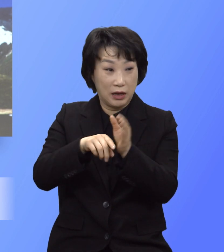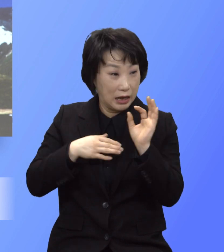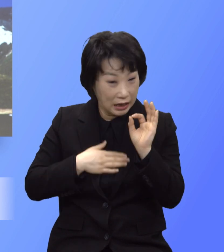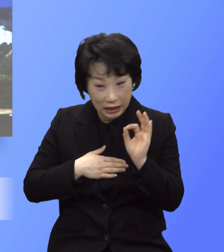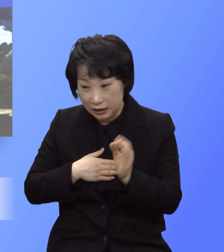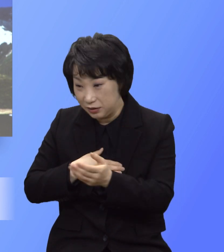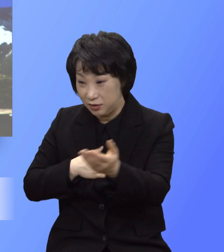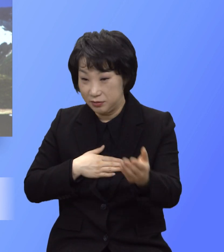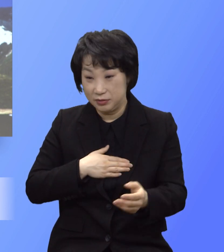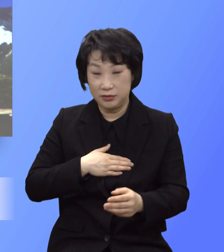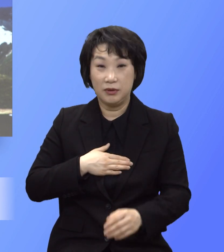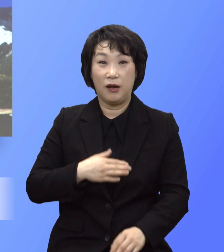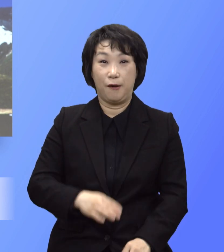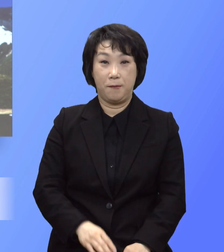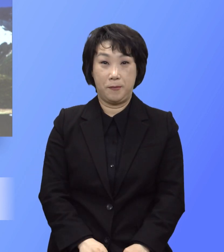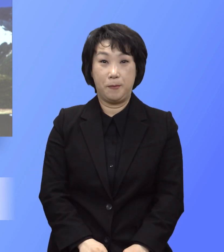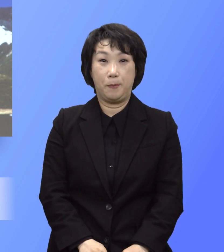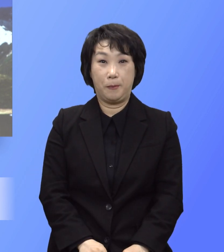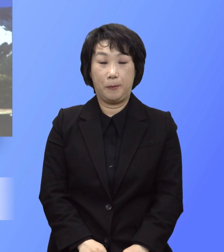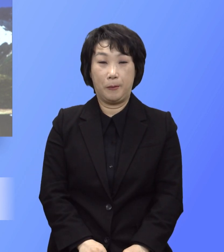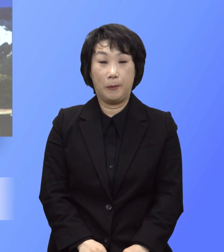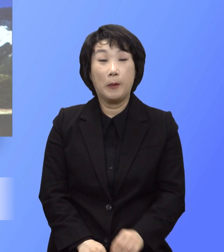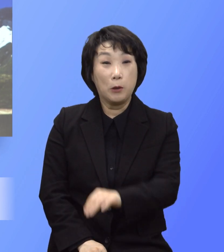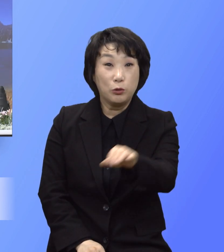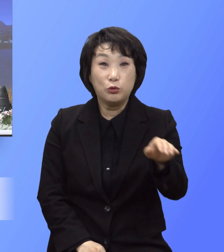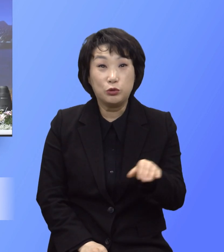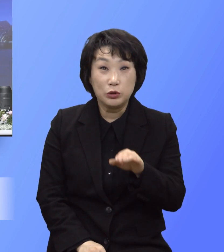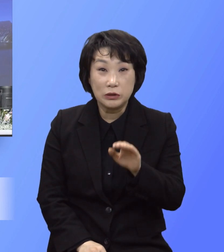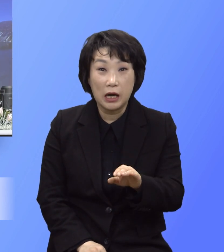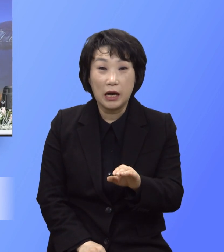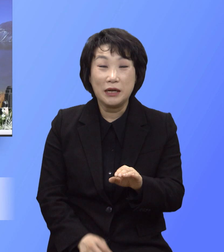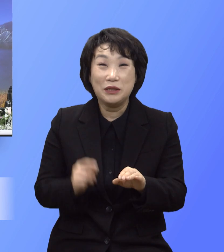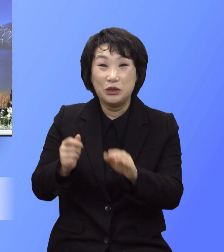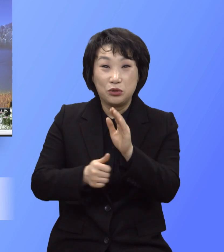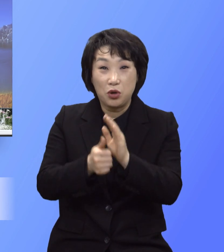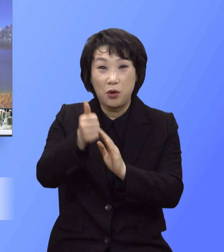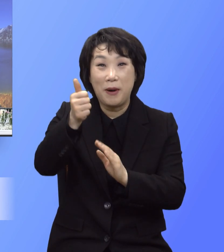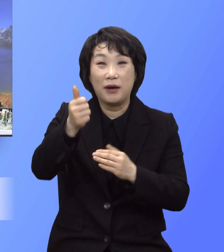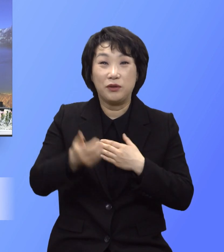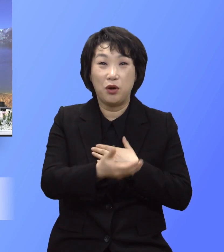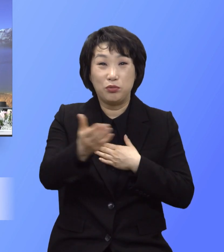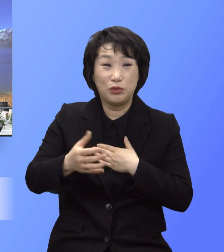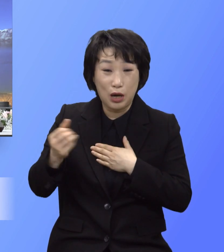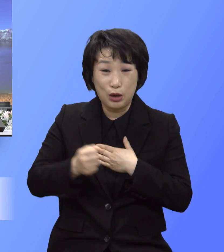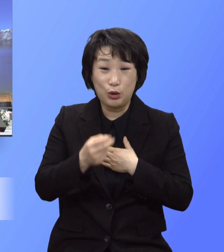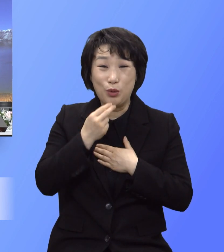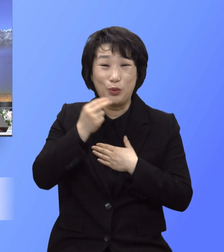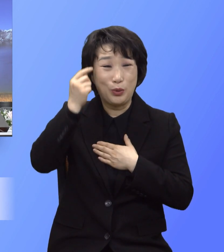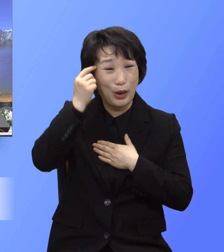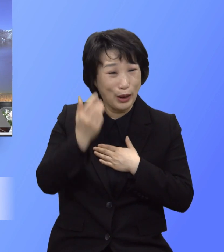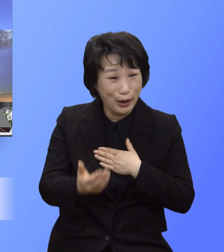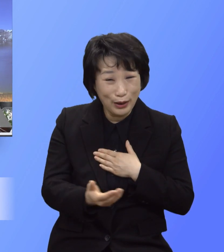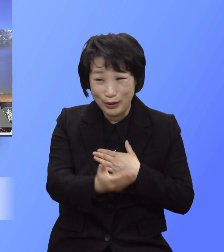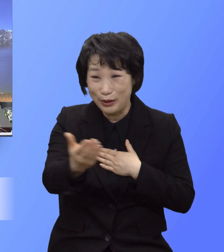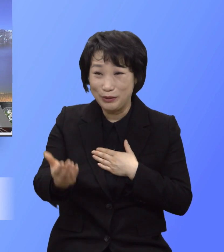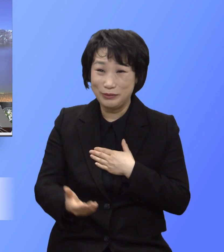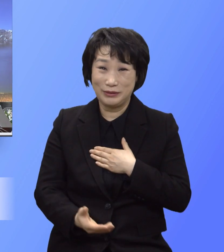말인가 알아들어요? 근데 우리는 그런 소망을 왜 안 가지고 사느냐?